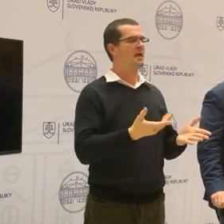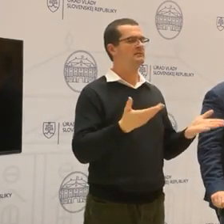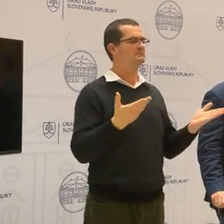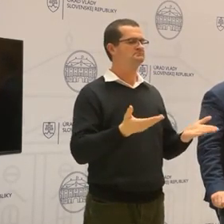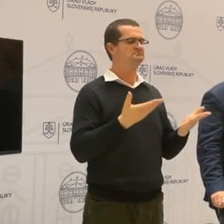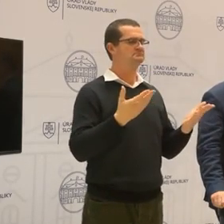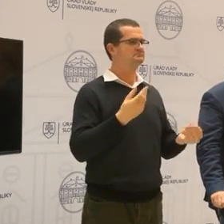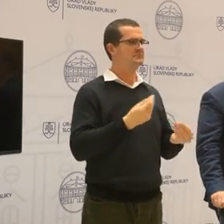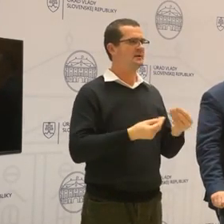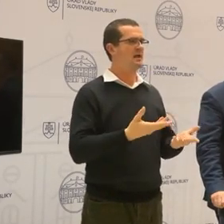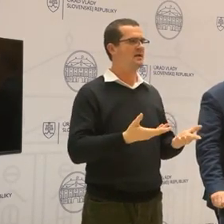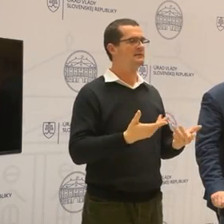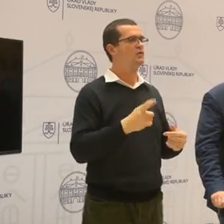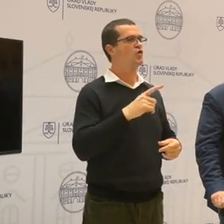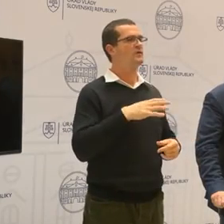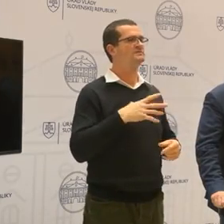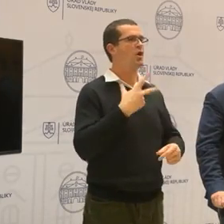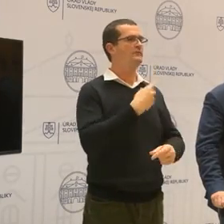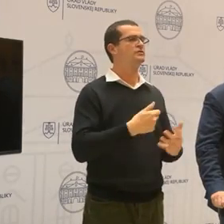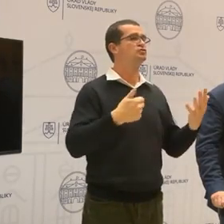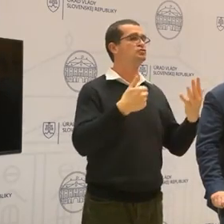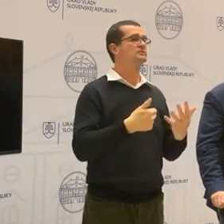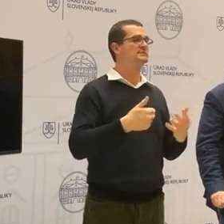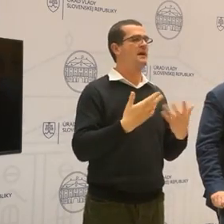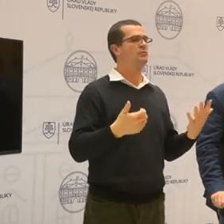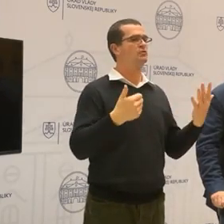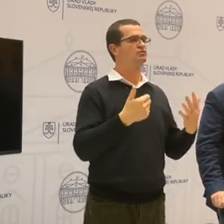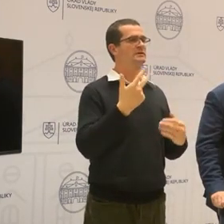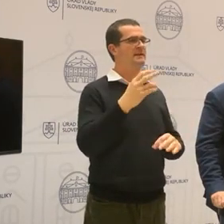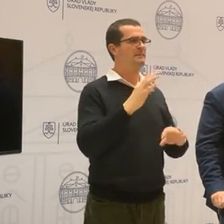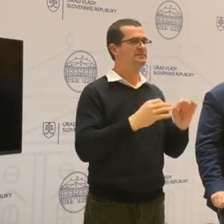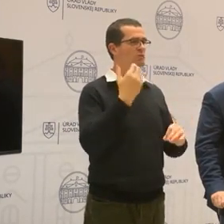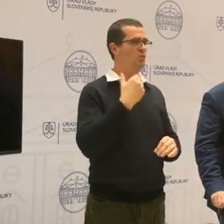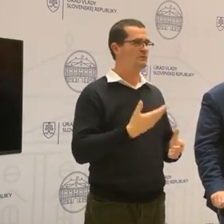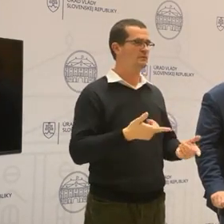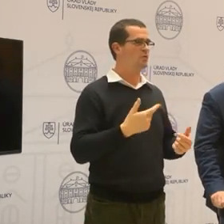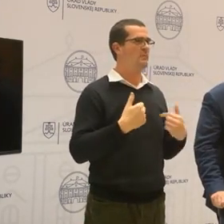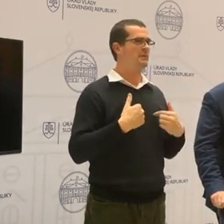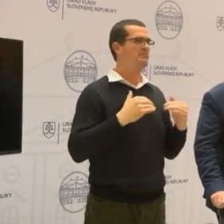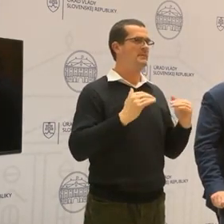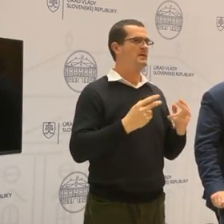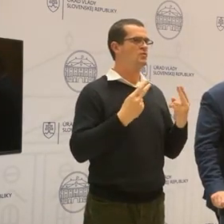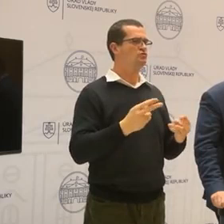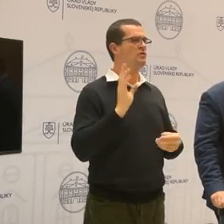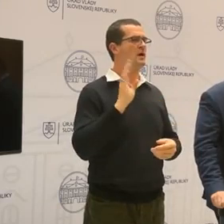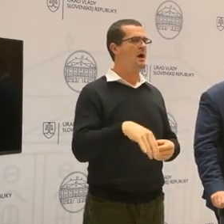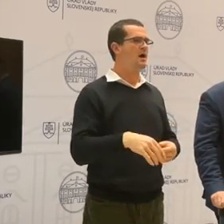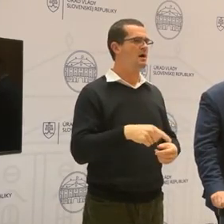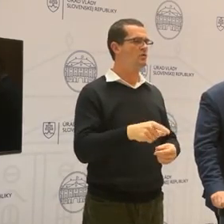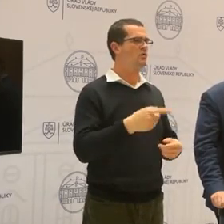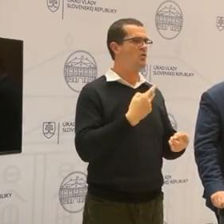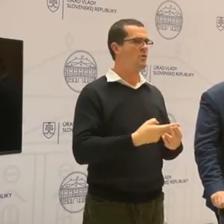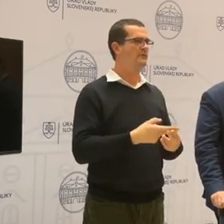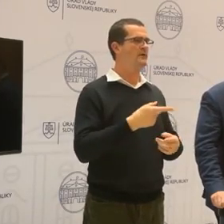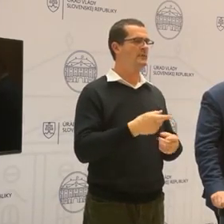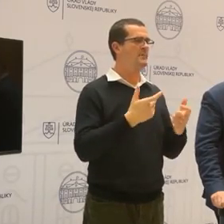poviem, sa chce nechať zaočkovať 60 alebo 63% ľudí, to je pre mňa menej dôležité ako tie